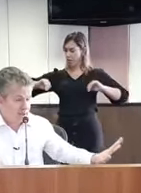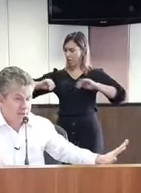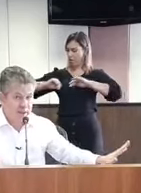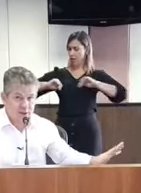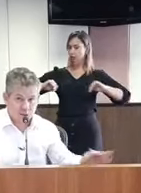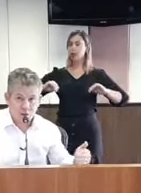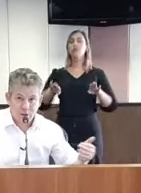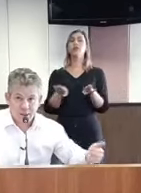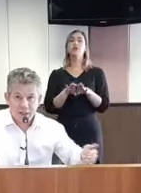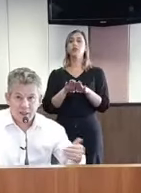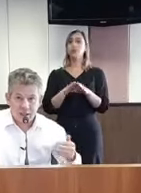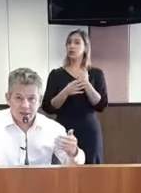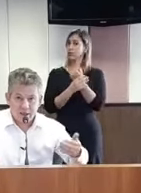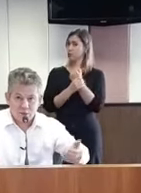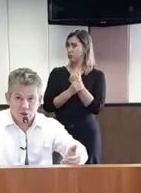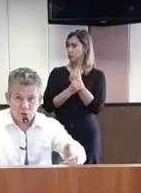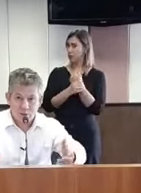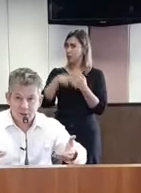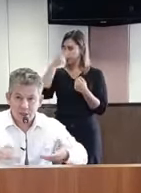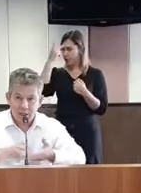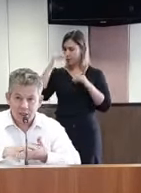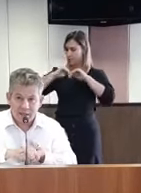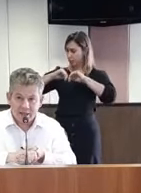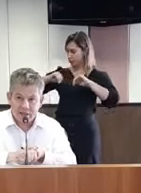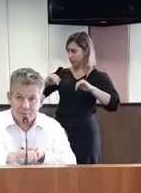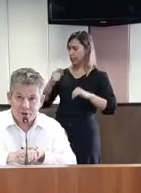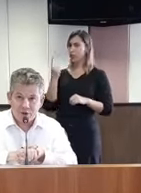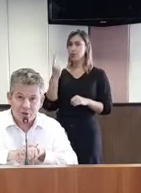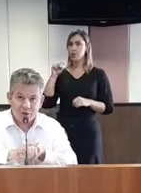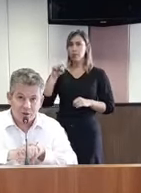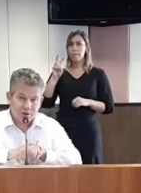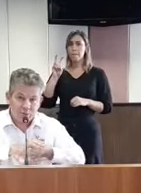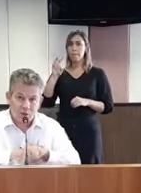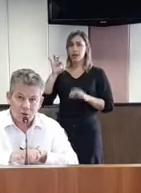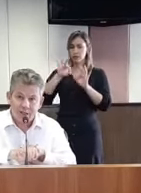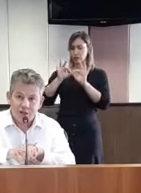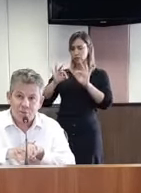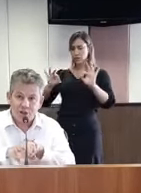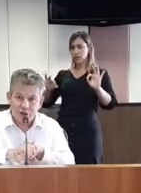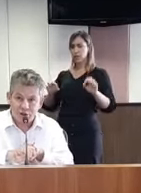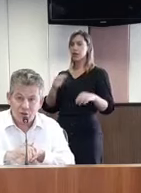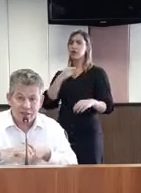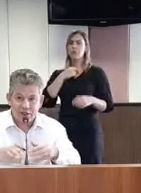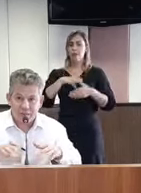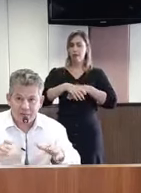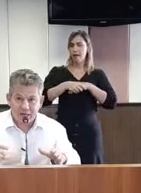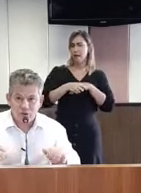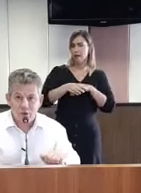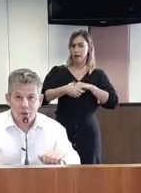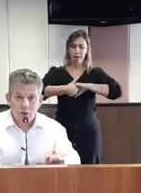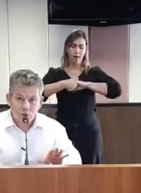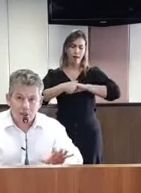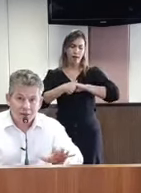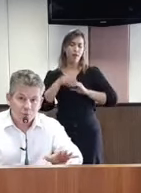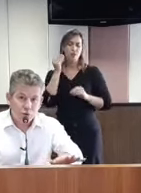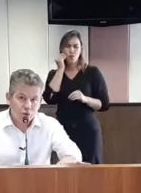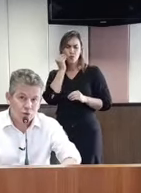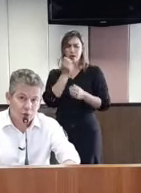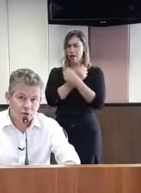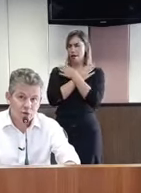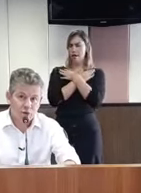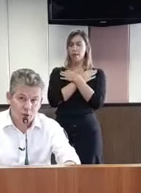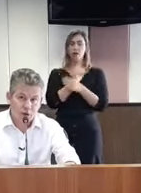essa distância segura entre as pessoas. Nada de aperto de mão, nada de beijinho, nada de abraço. Cuidar